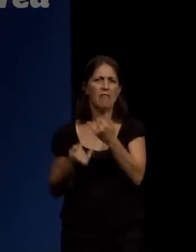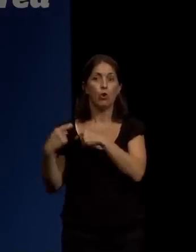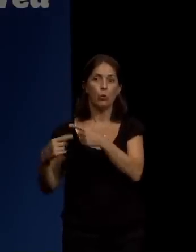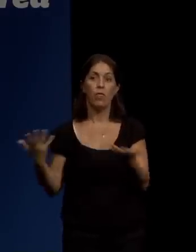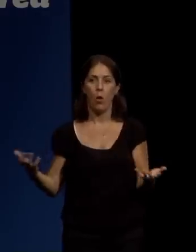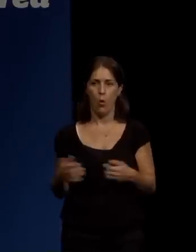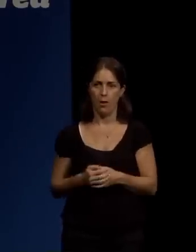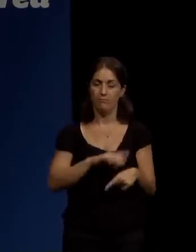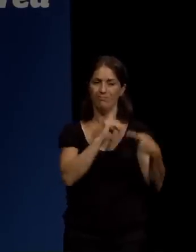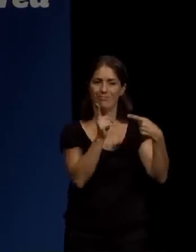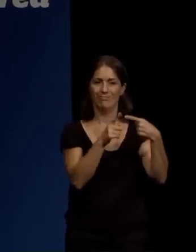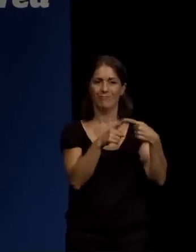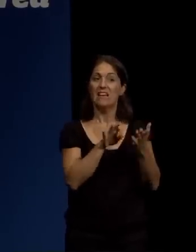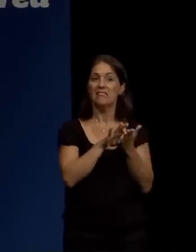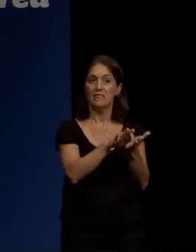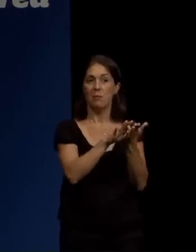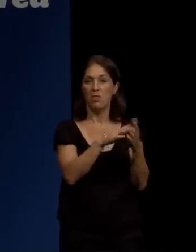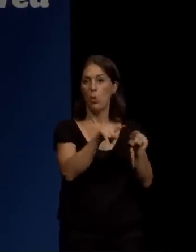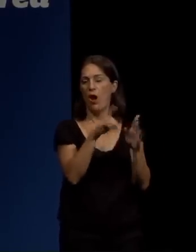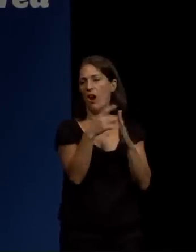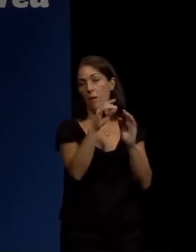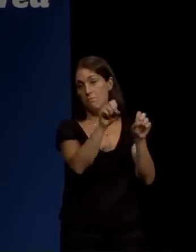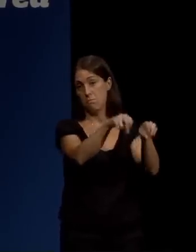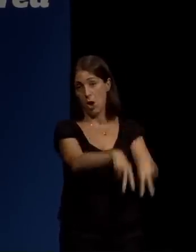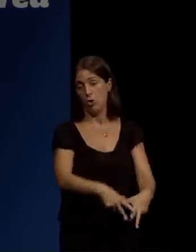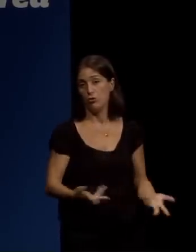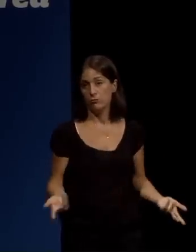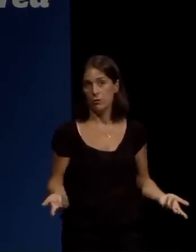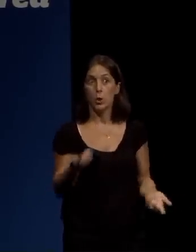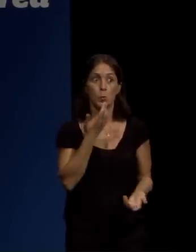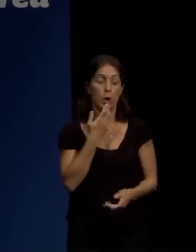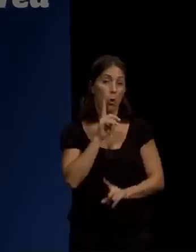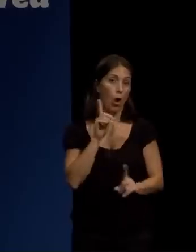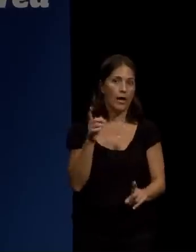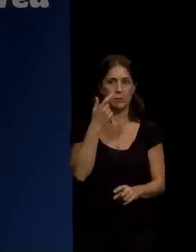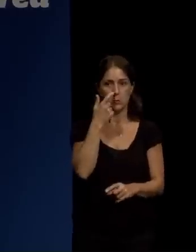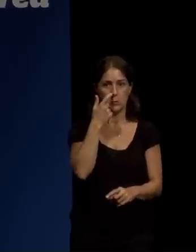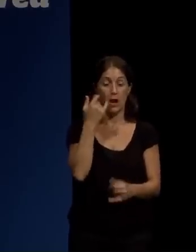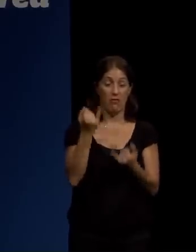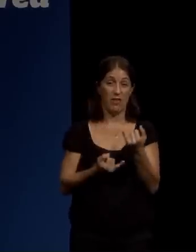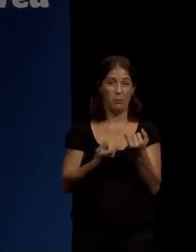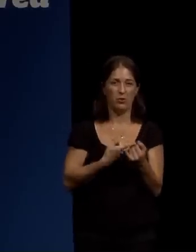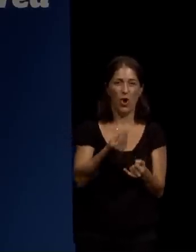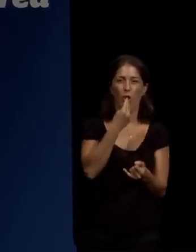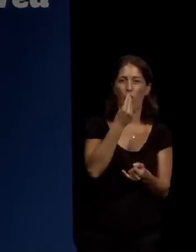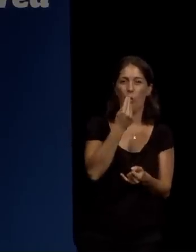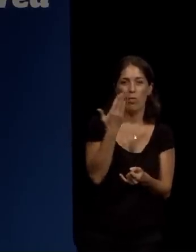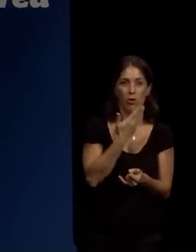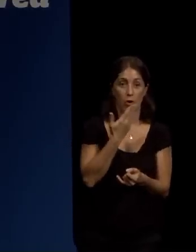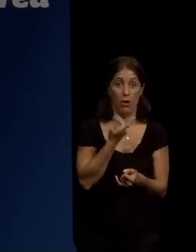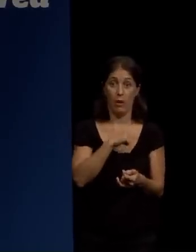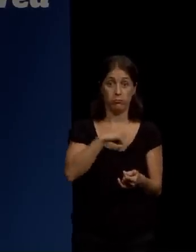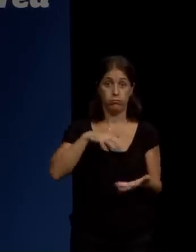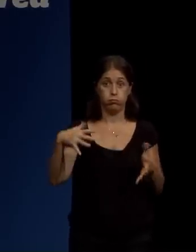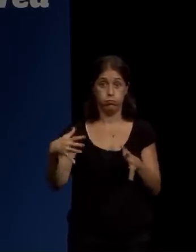Primeiro, de ofrecer un servicio de máis baixa calidade, como pode ser o caso dos caterings dos comedores privatizados, que